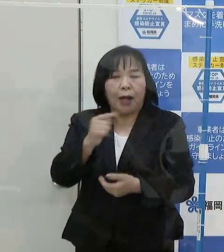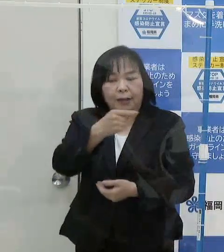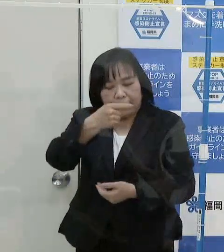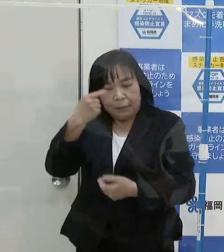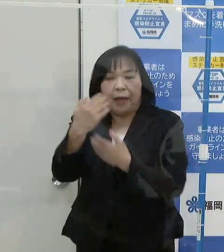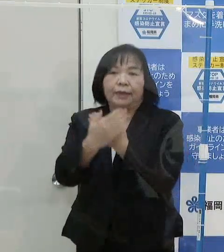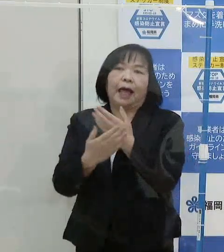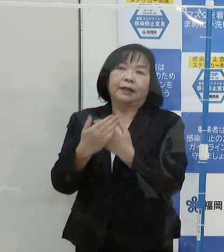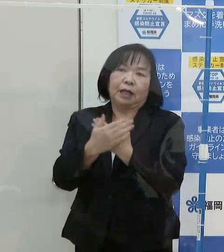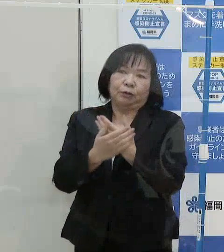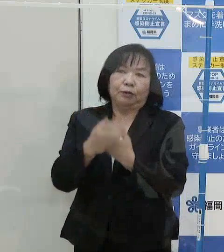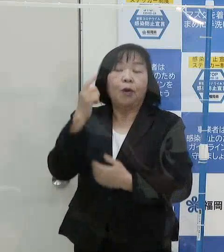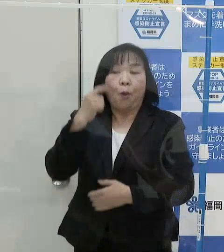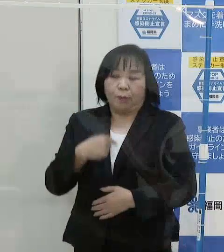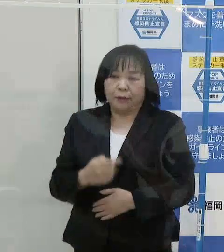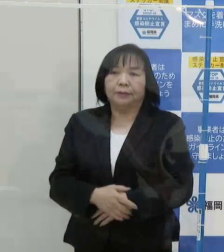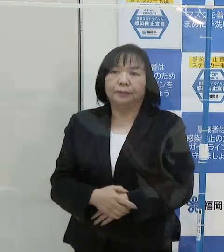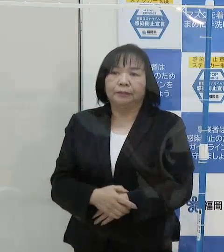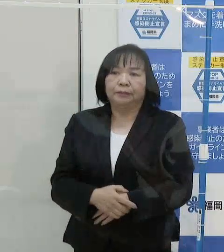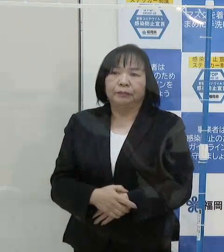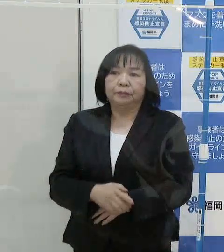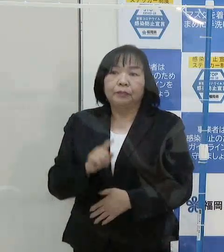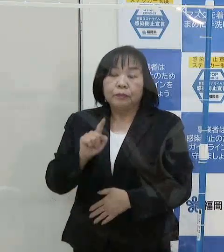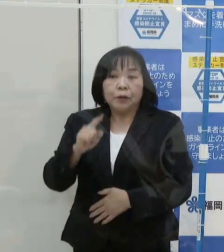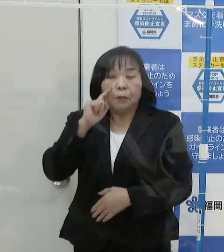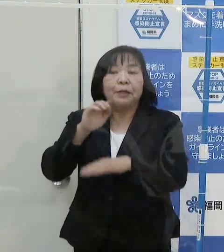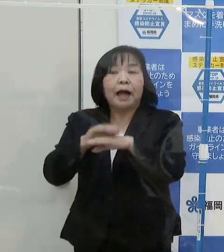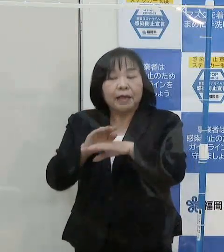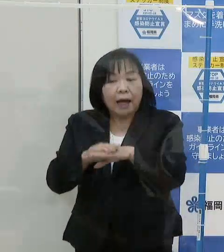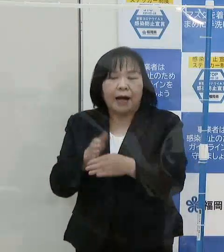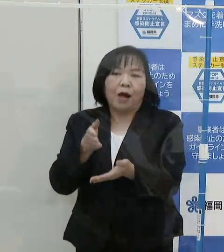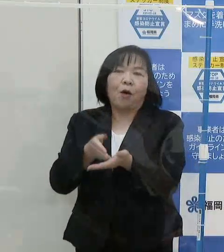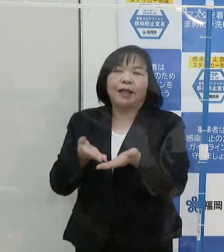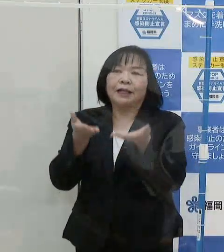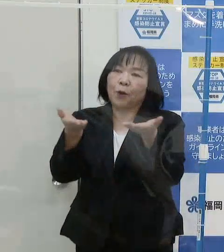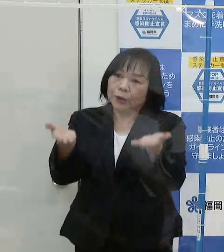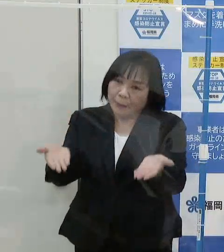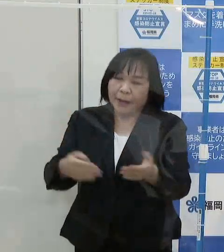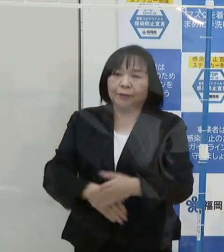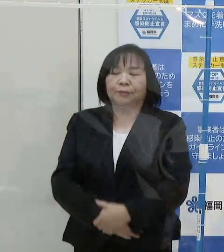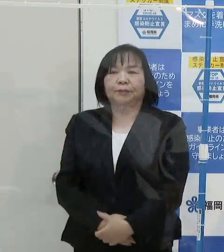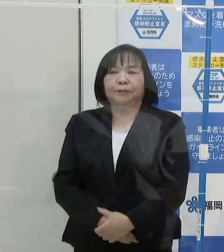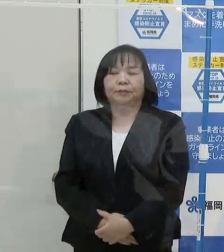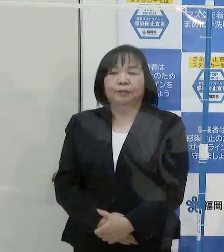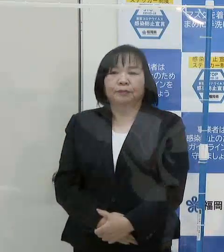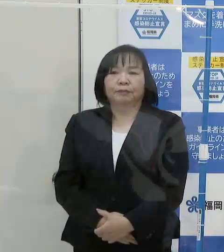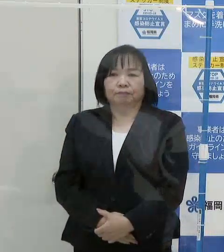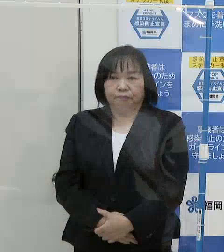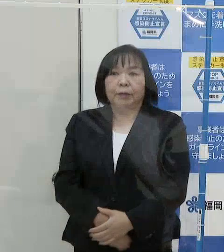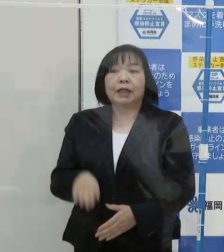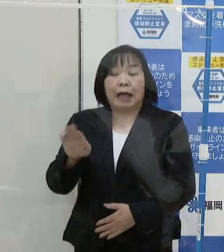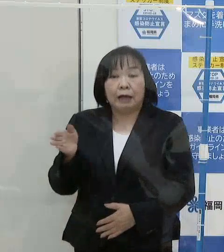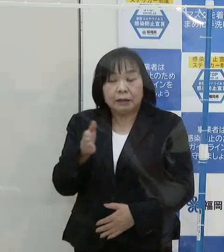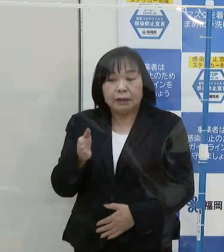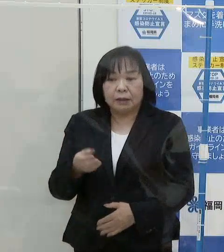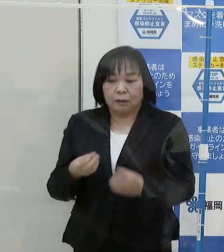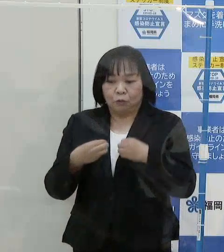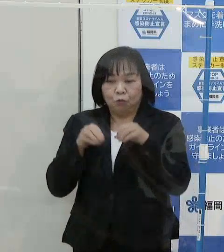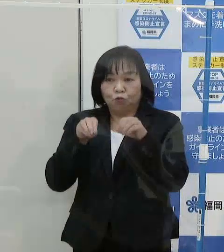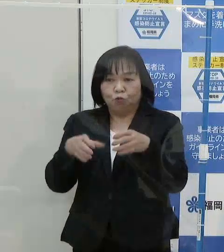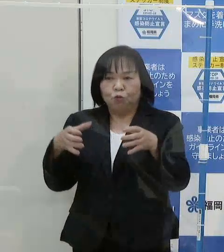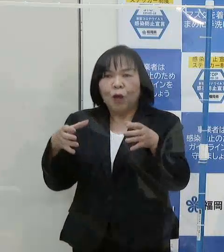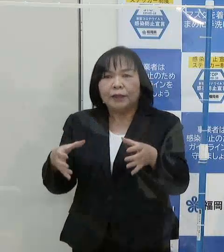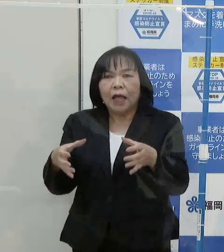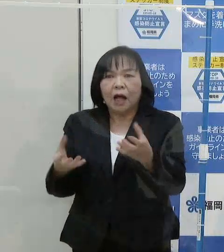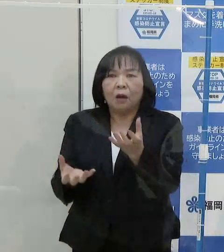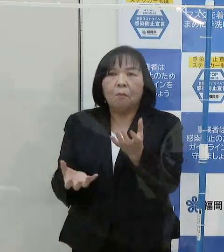事なことであります。そういう観点からいくつか述べたいと思っております。最近クラスターが発生しておりますので